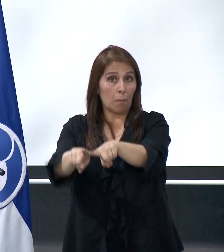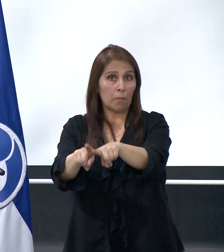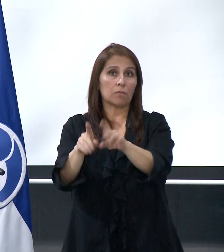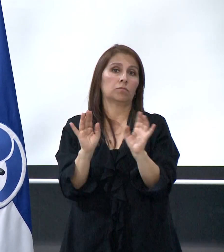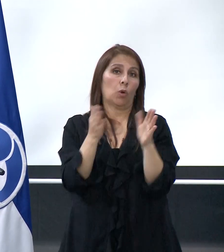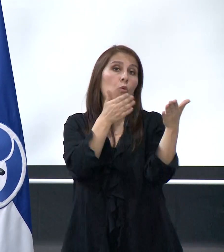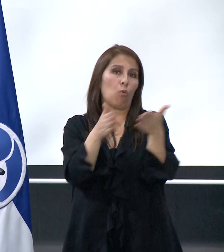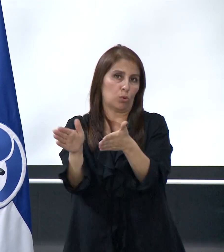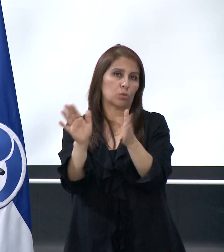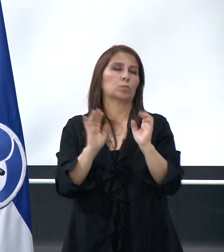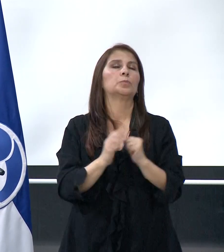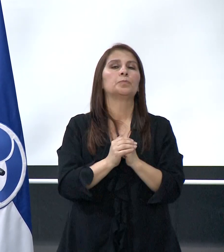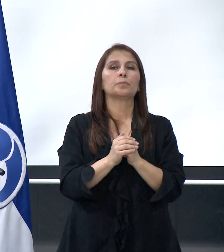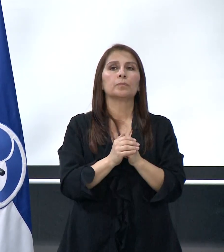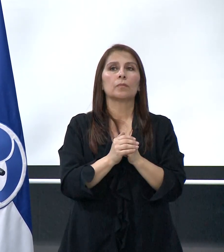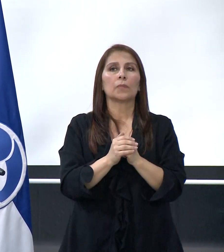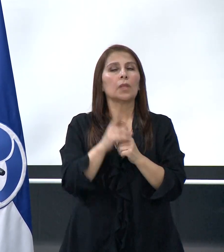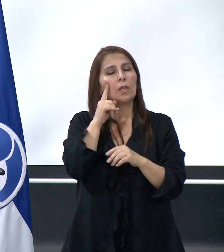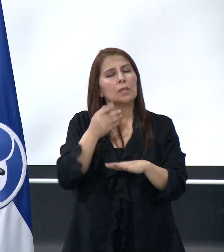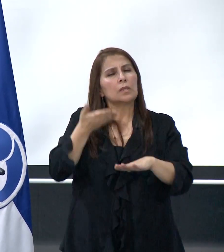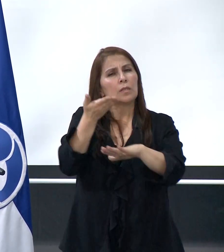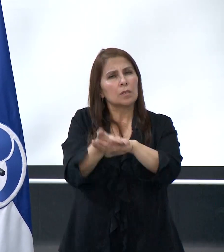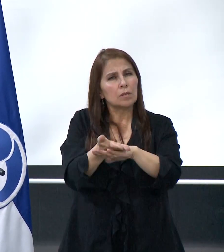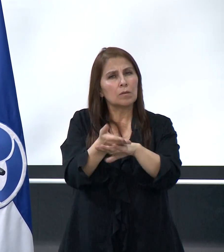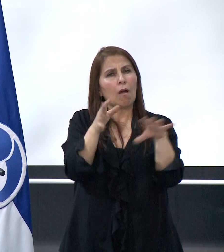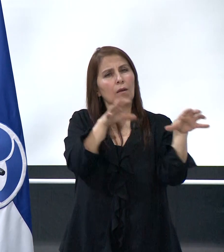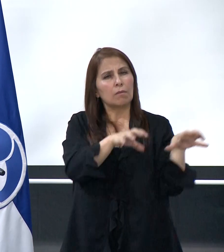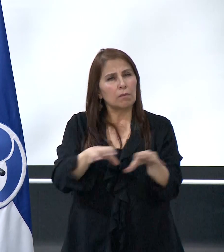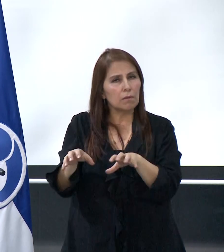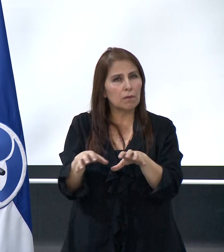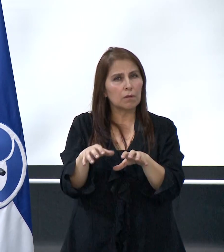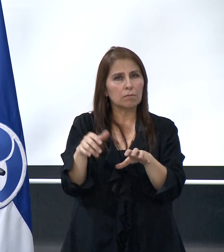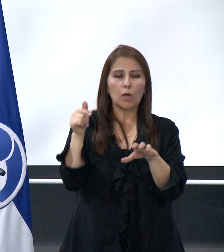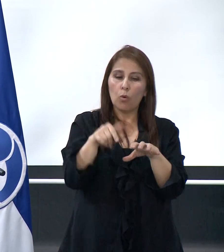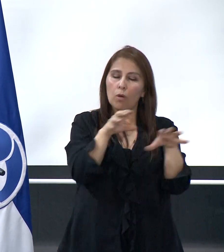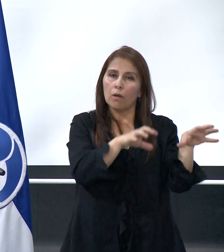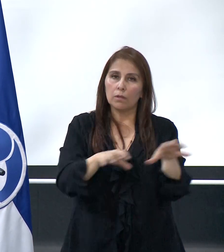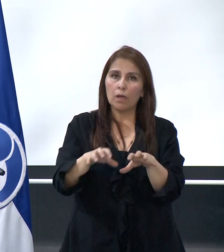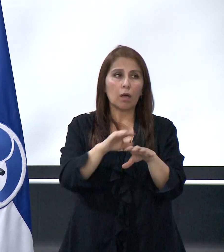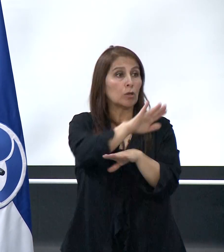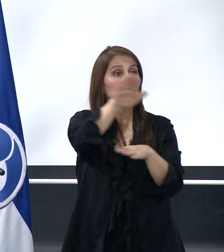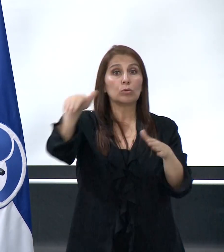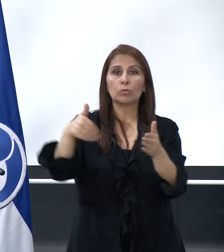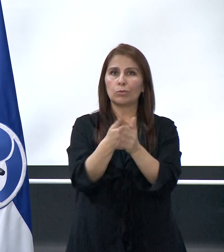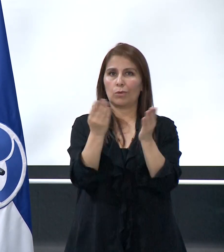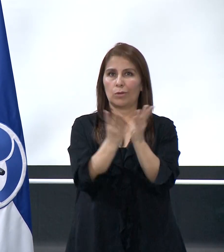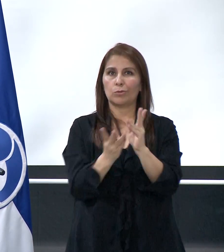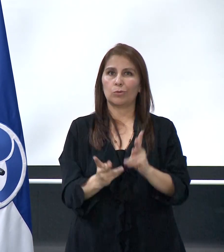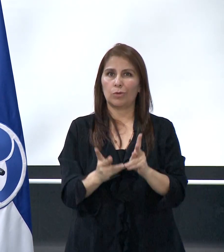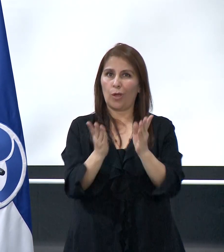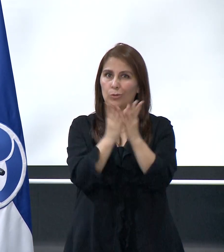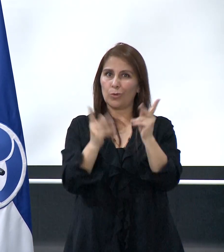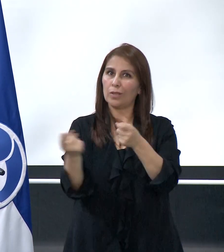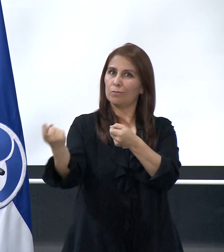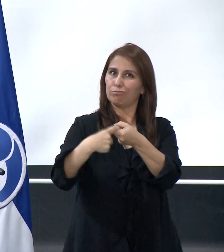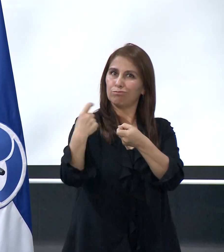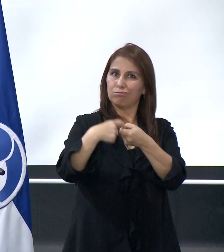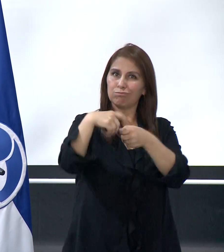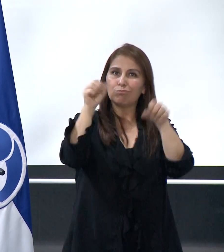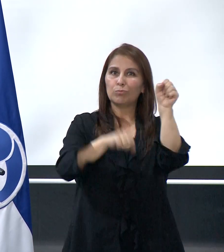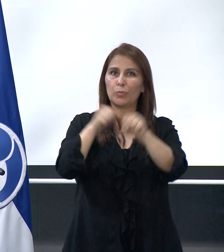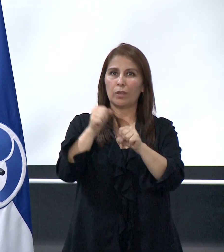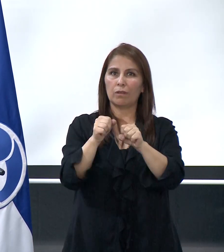propuesto una actividad en la cual se puede vincular todos los estudiantes de la universidad que es un electiva